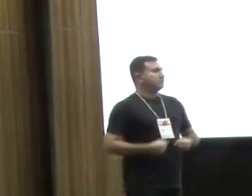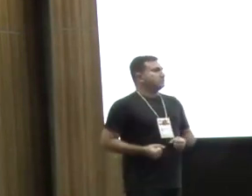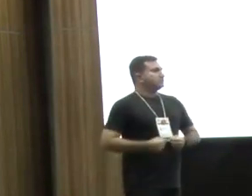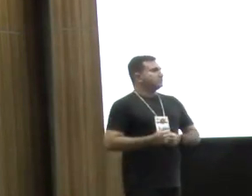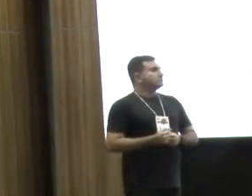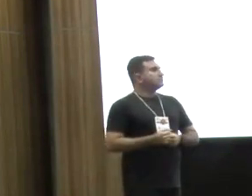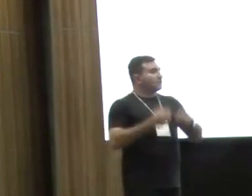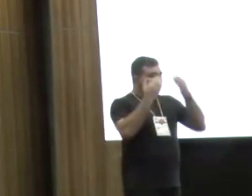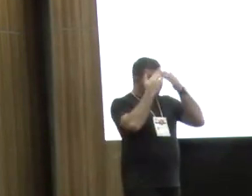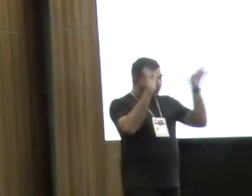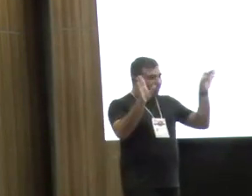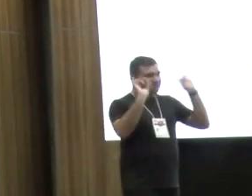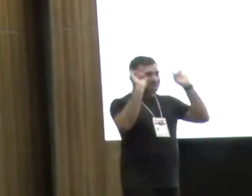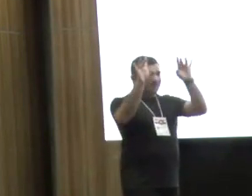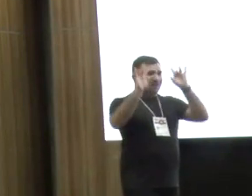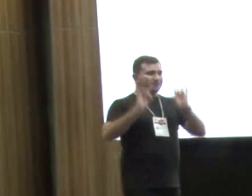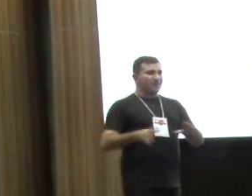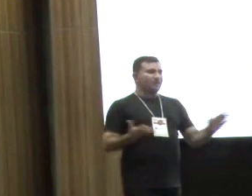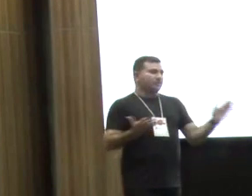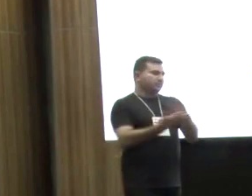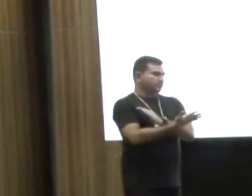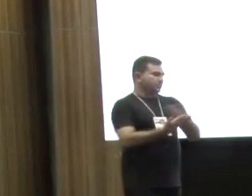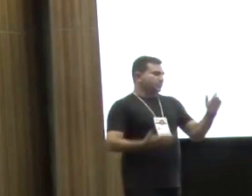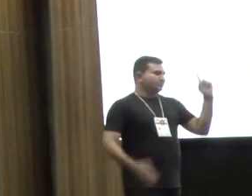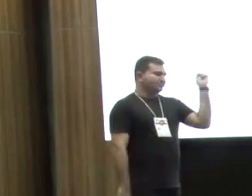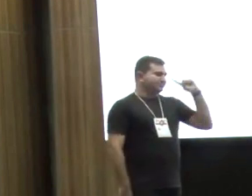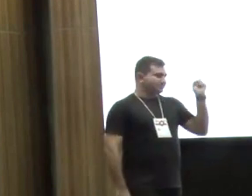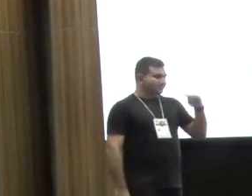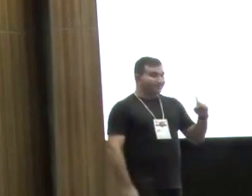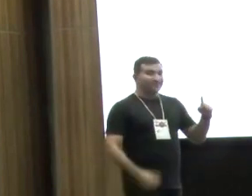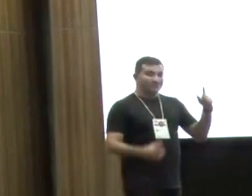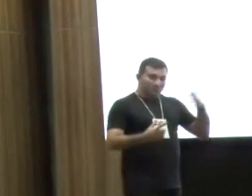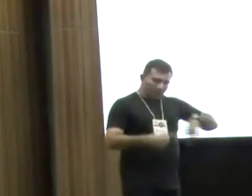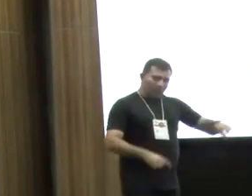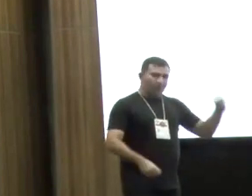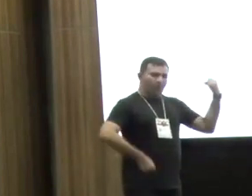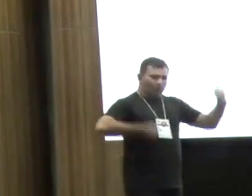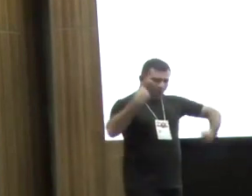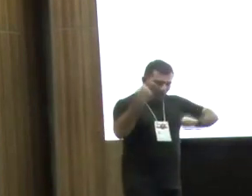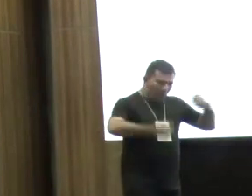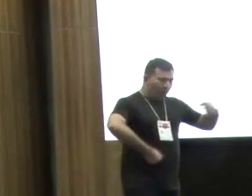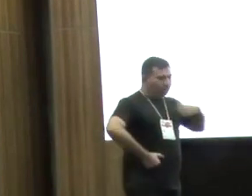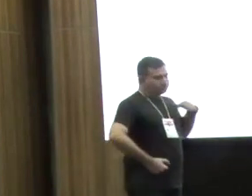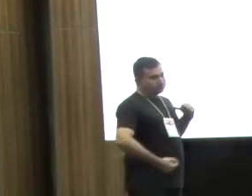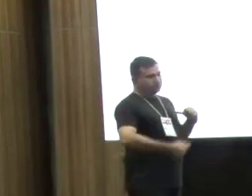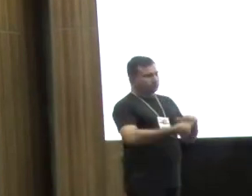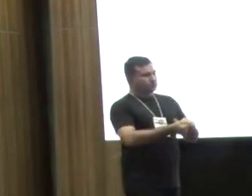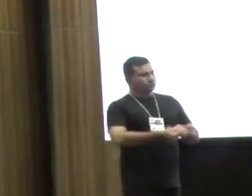não vão ser privilégio de alguns, mas nós vamos correr atrás juntos.